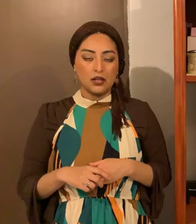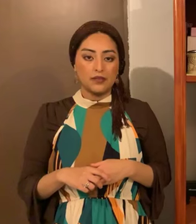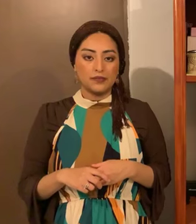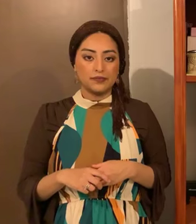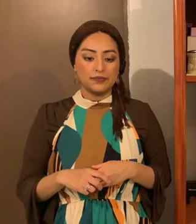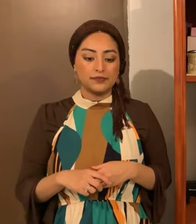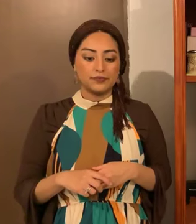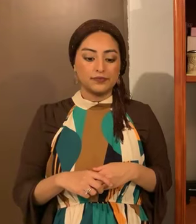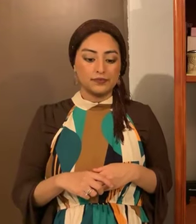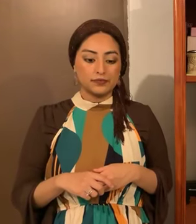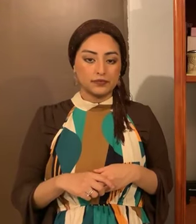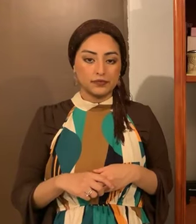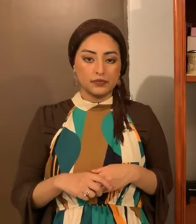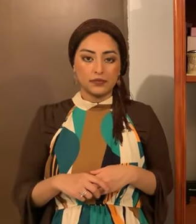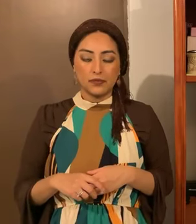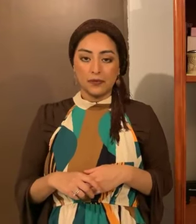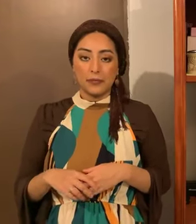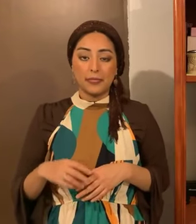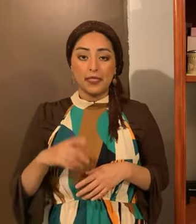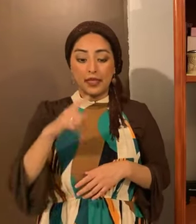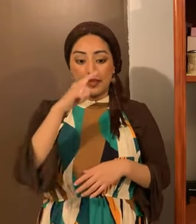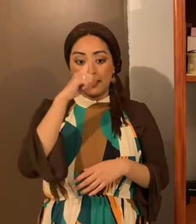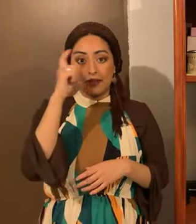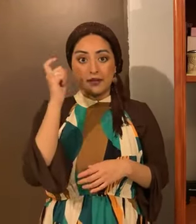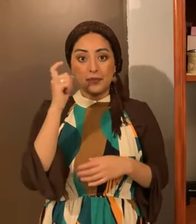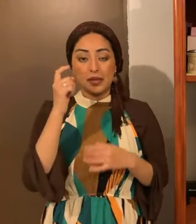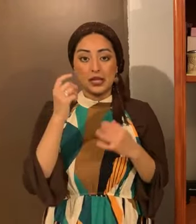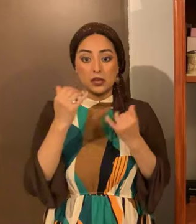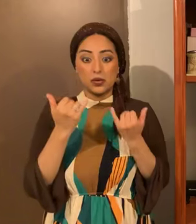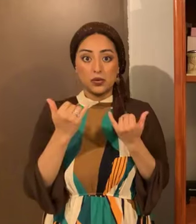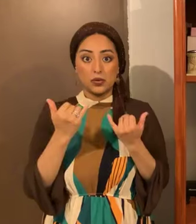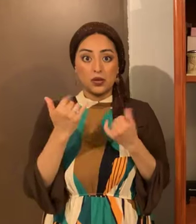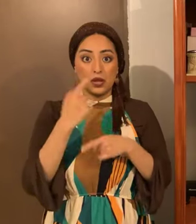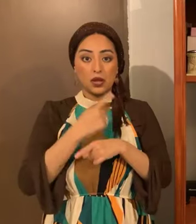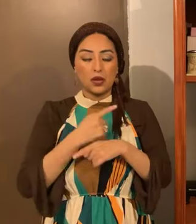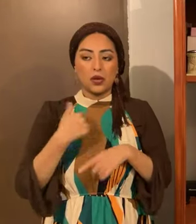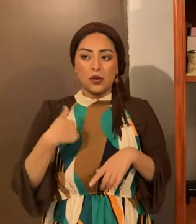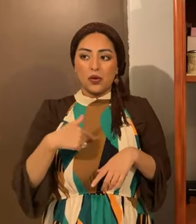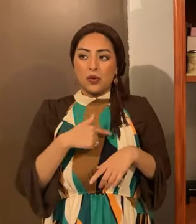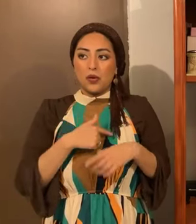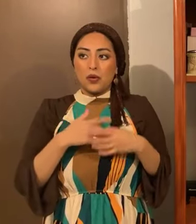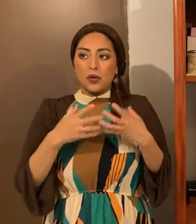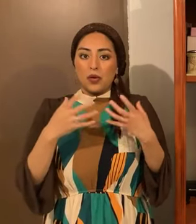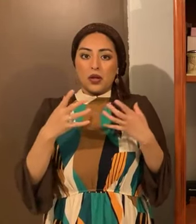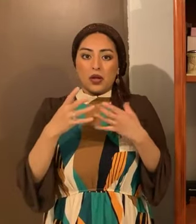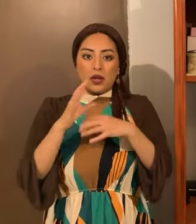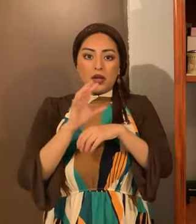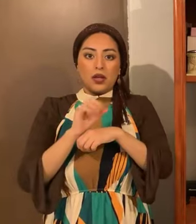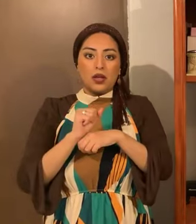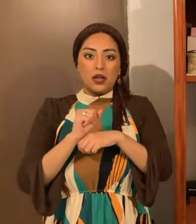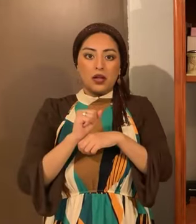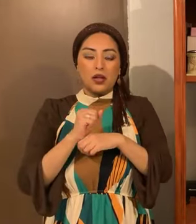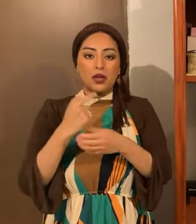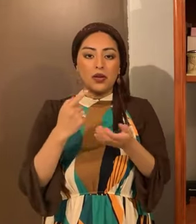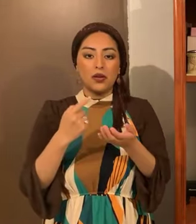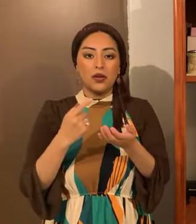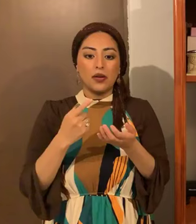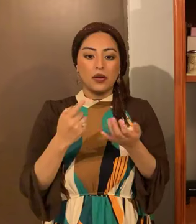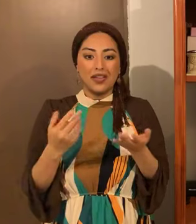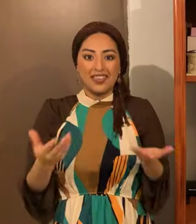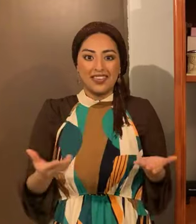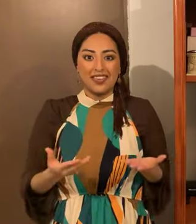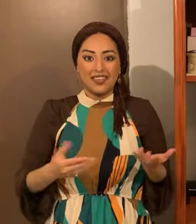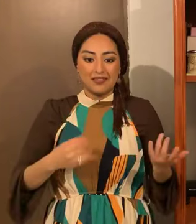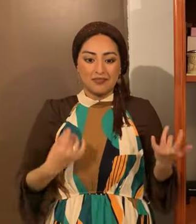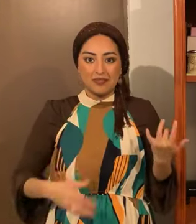ya más reciente. Y es que precisamente al día de hoy estamos muy acostumbrados a los instrumentos occidentales.